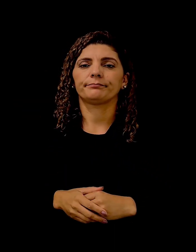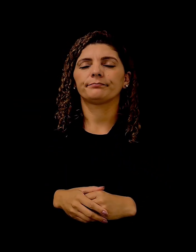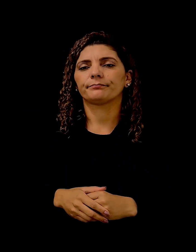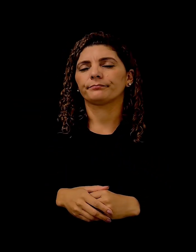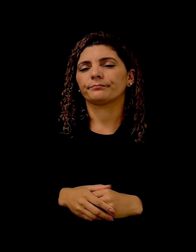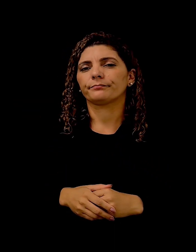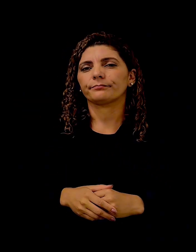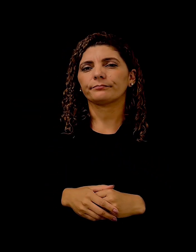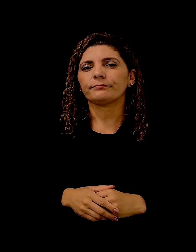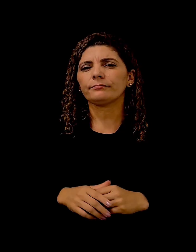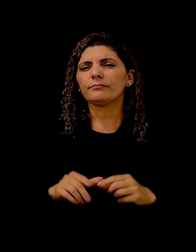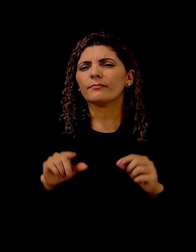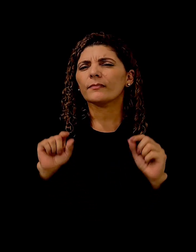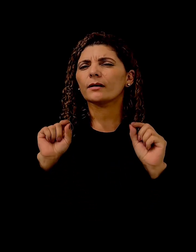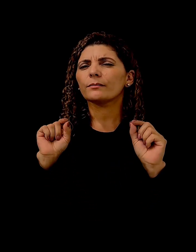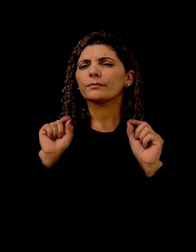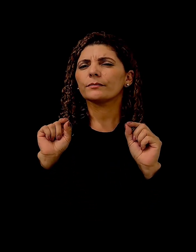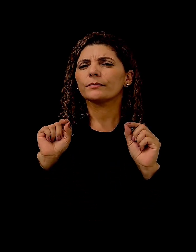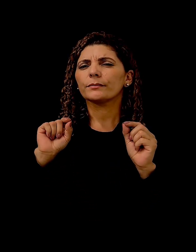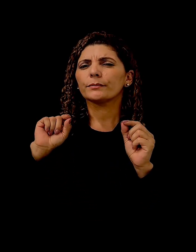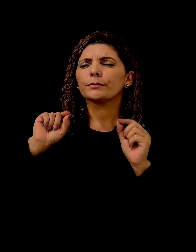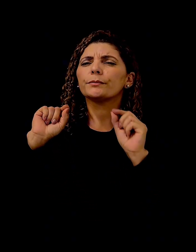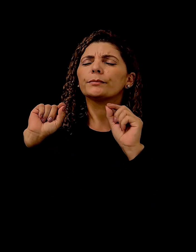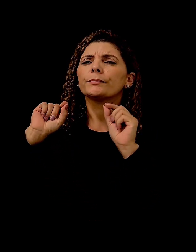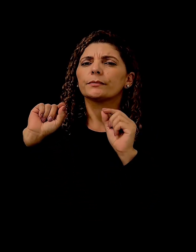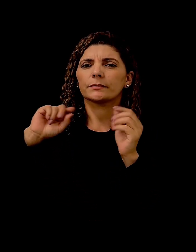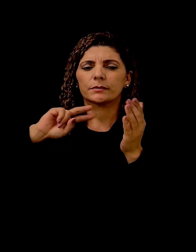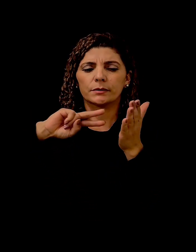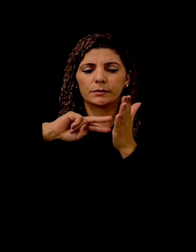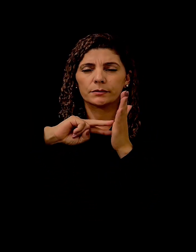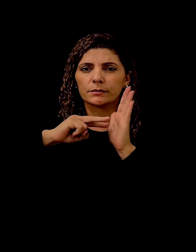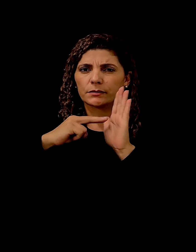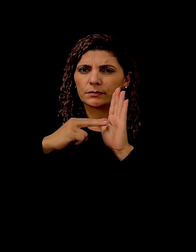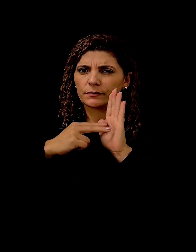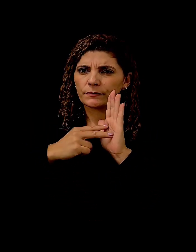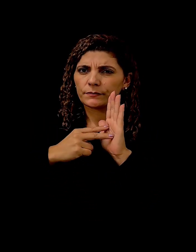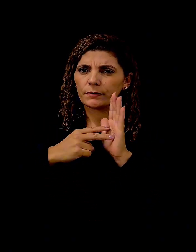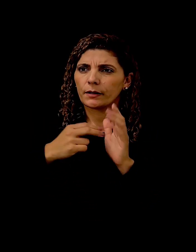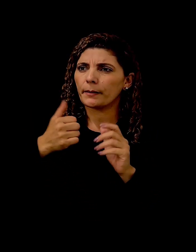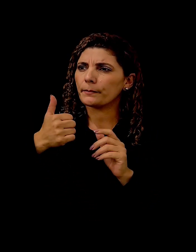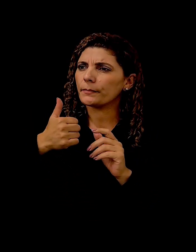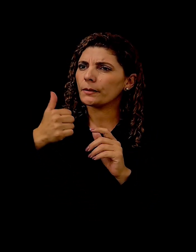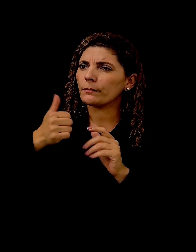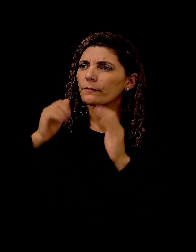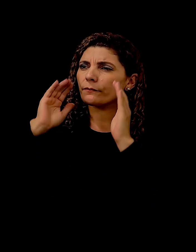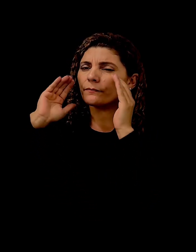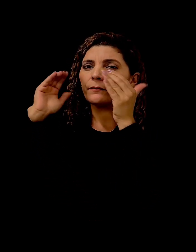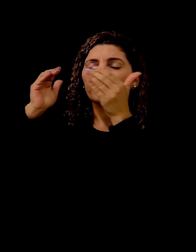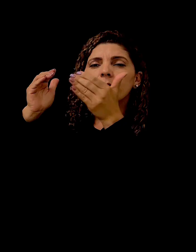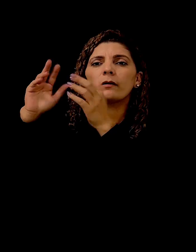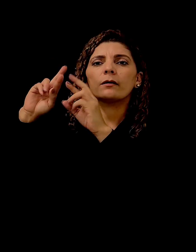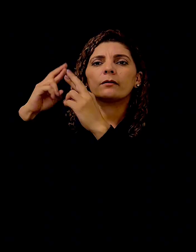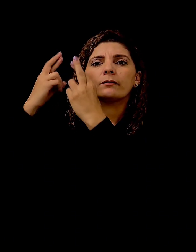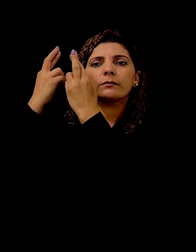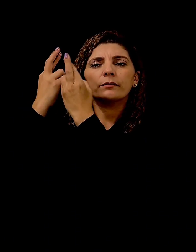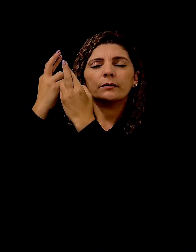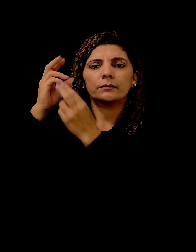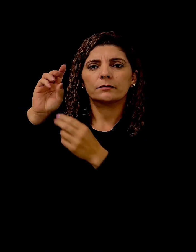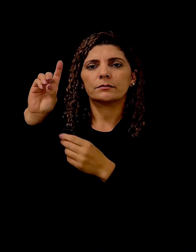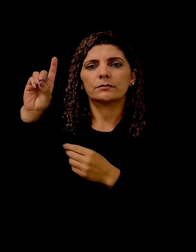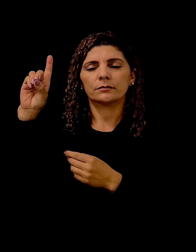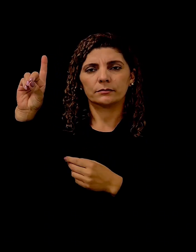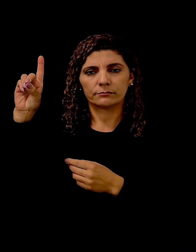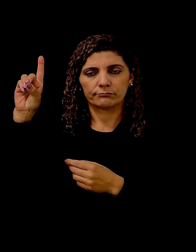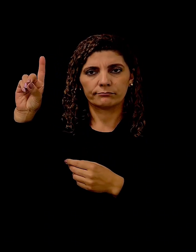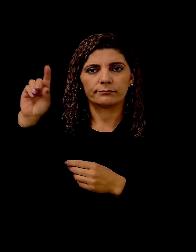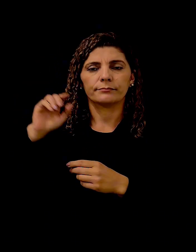Mas o que é buscar as coisas primeiro do reino de Deus? Buscar primeiro o reino